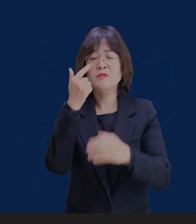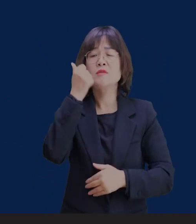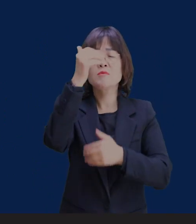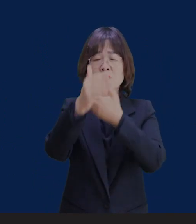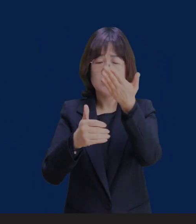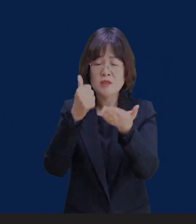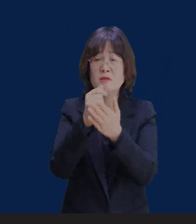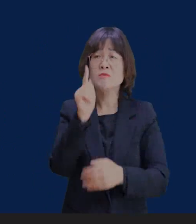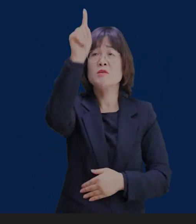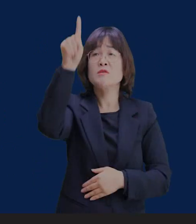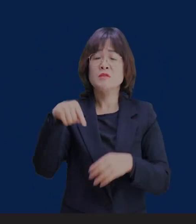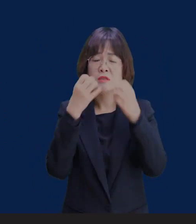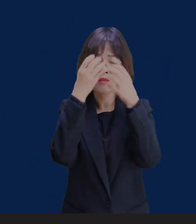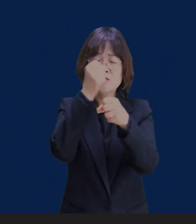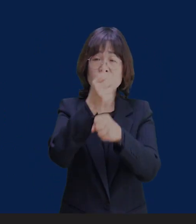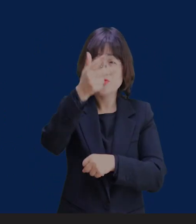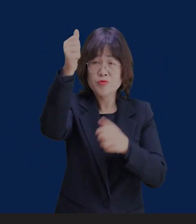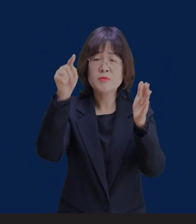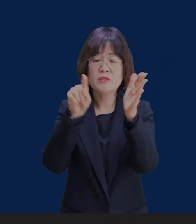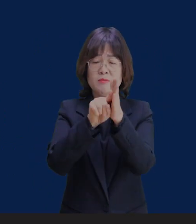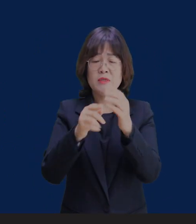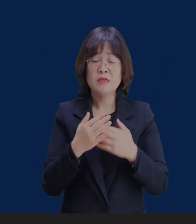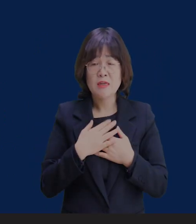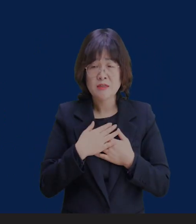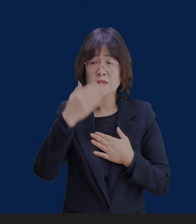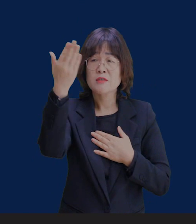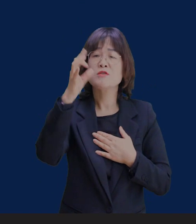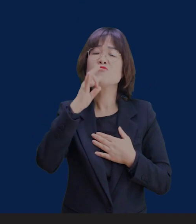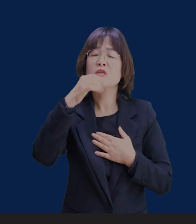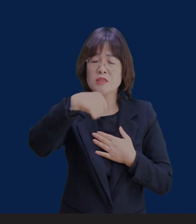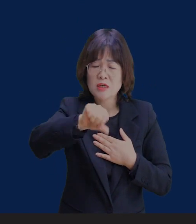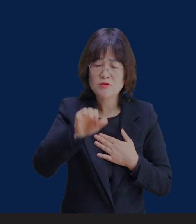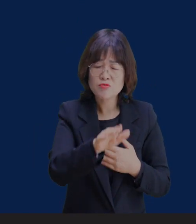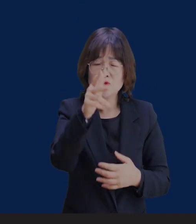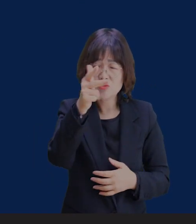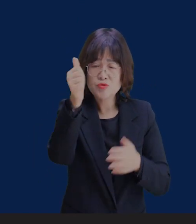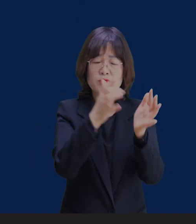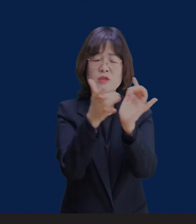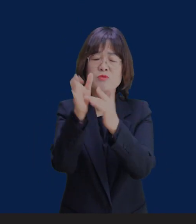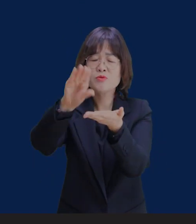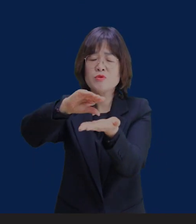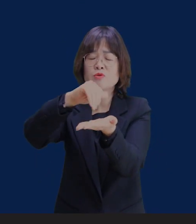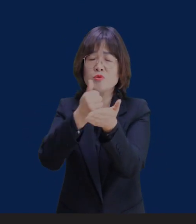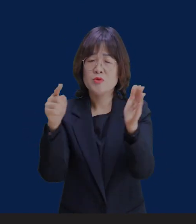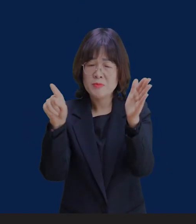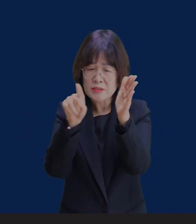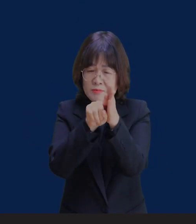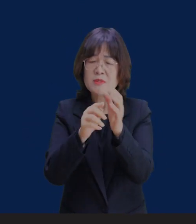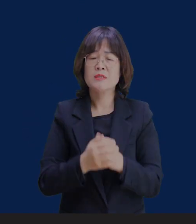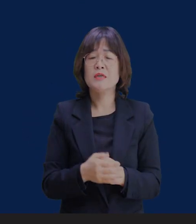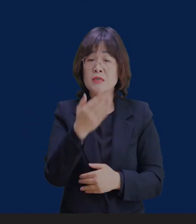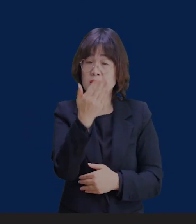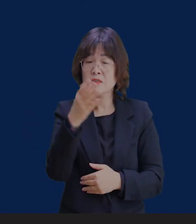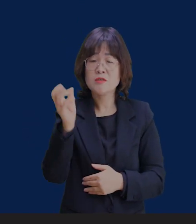나는 전능하신 아버지 하나님, 천지의 창조주를 믿습니다. 나는 그의 유일하신 아들, 우리 주 예수